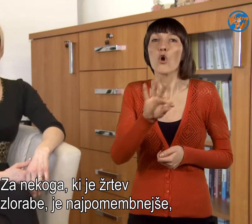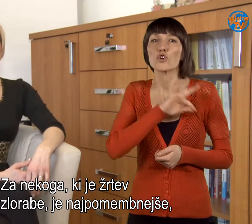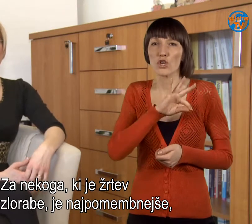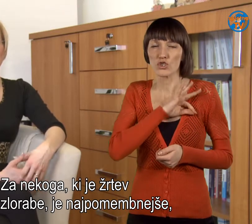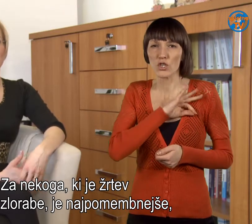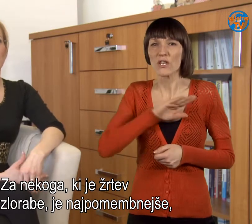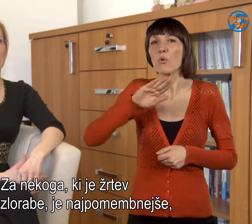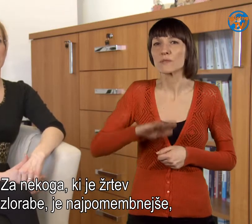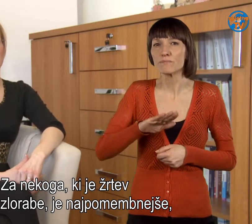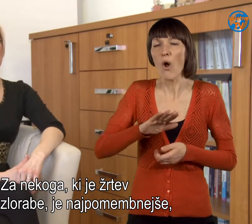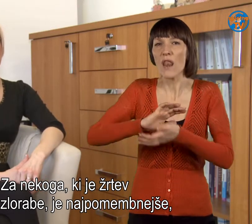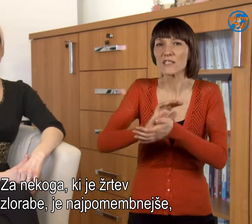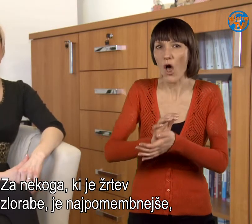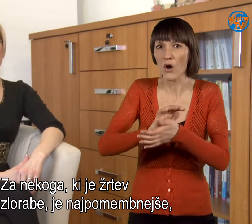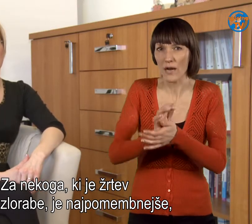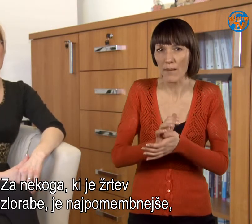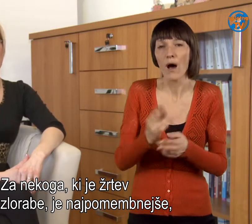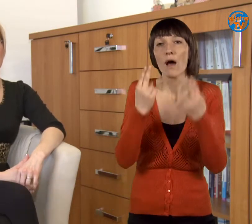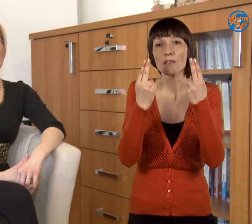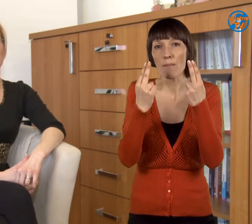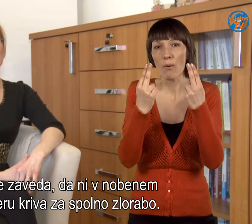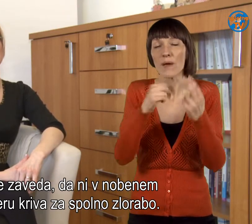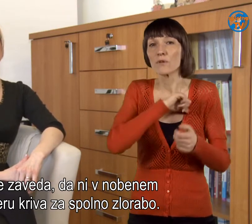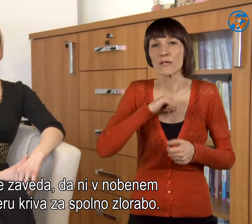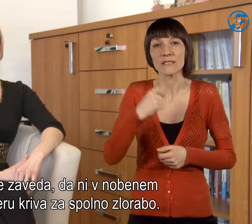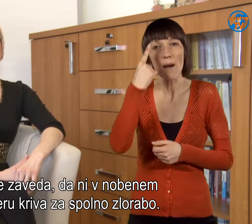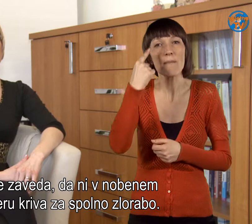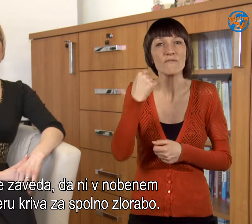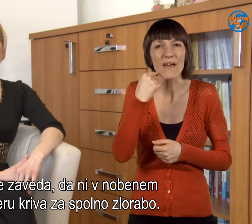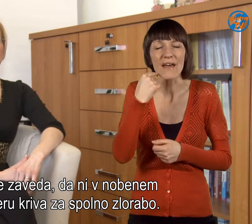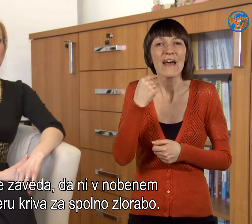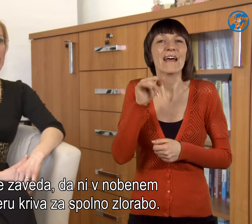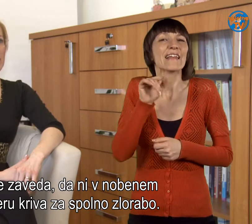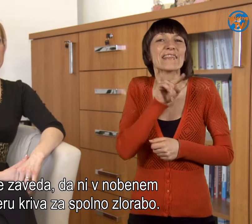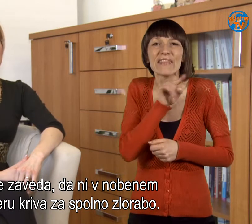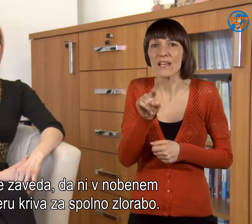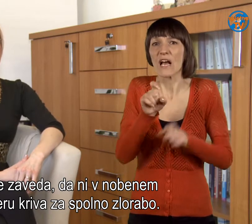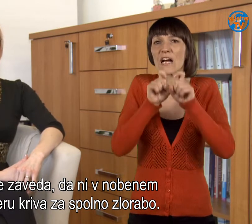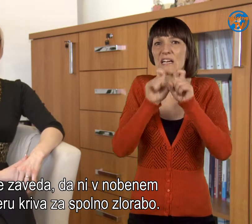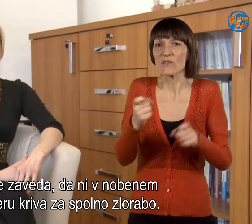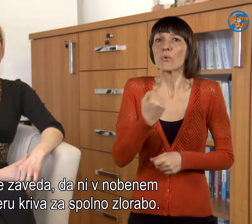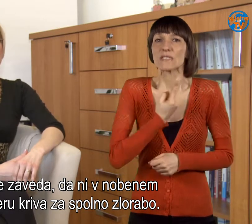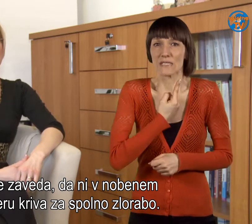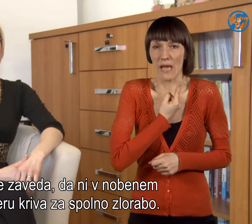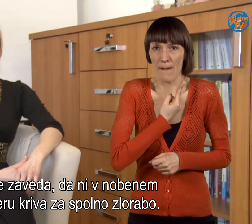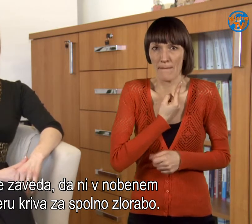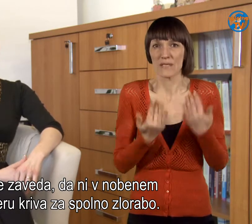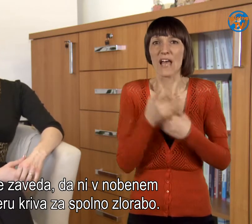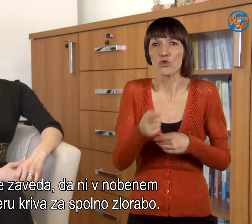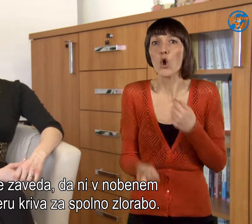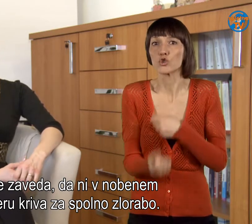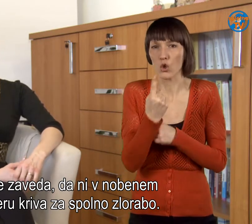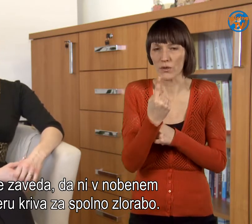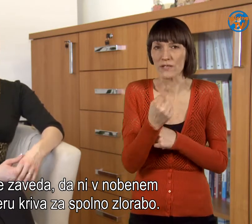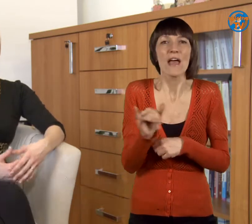Ja, nekdo, ki je žrtev spolne zlorabe, je prvo in najbolj pomembno res, da se zaveda, da v nobenem primeru ni kriva za